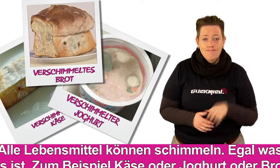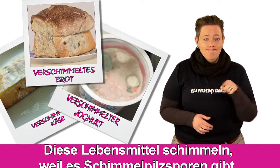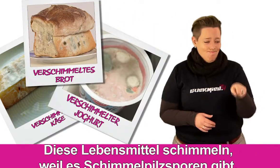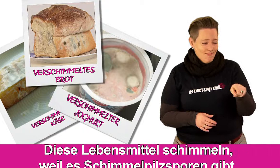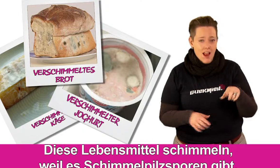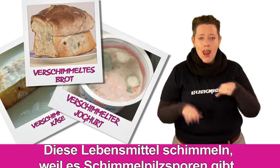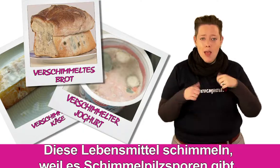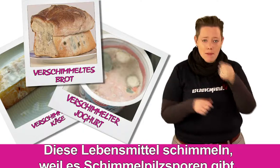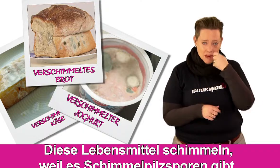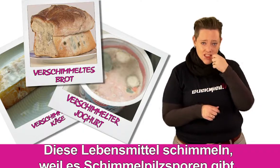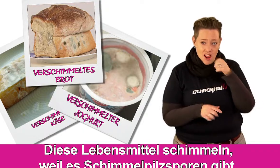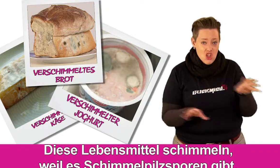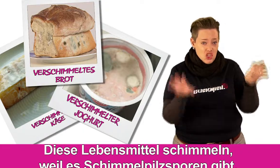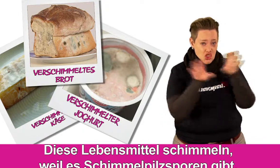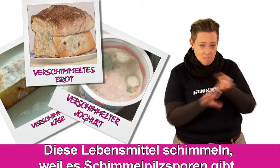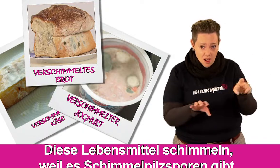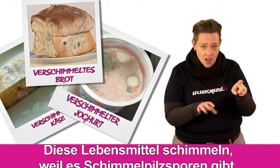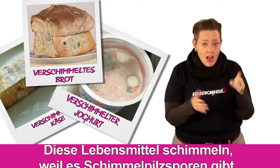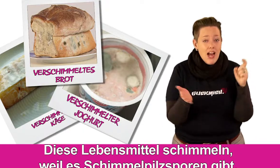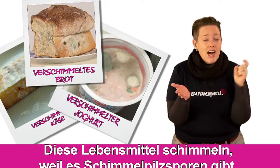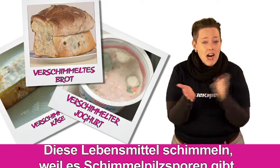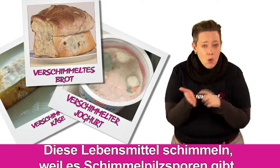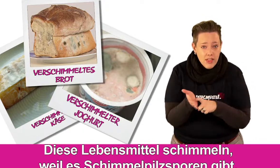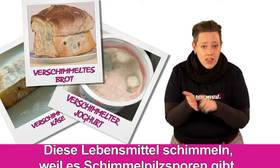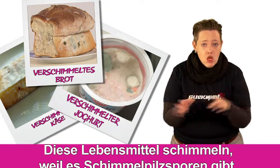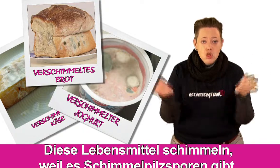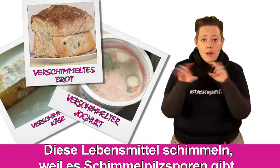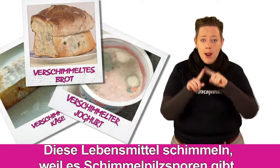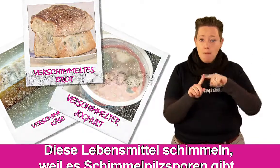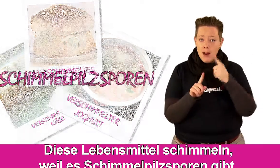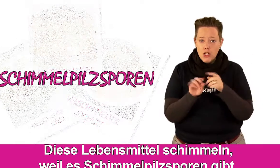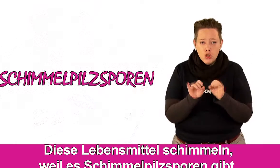Diese Lebensmittel schimmeln, weil es Schimmelpilzsporen gibt.